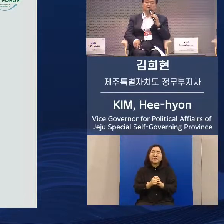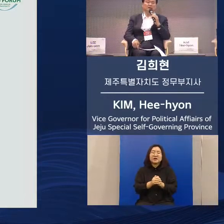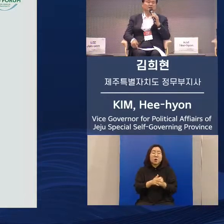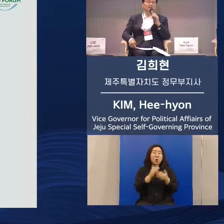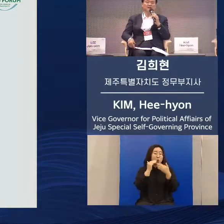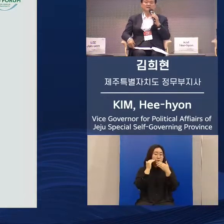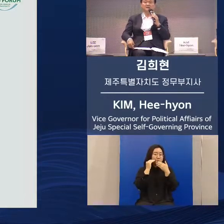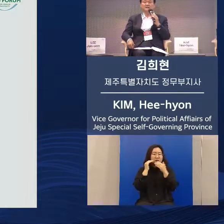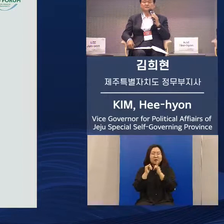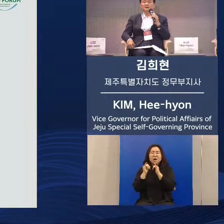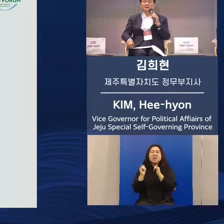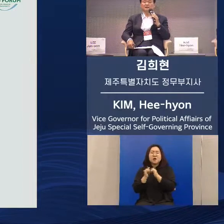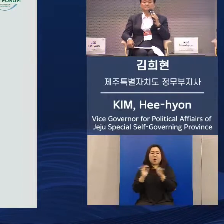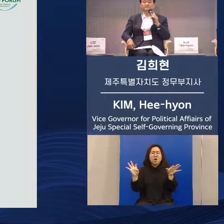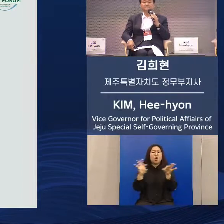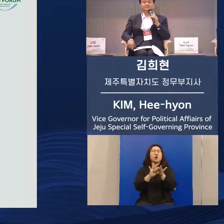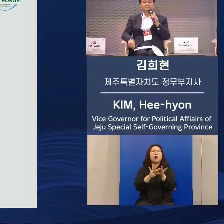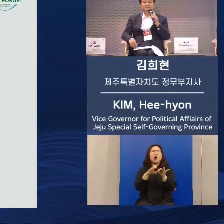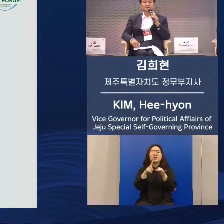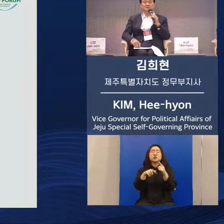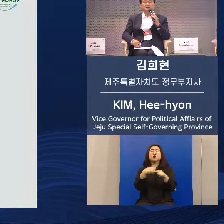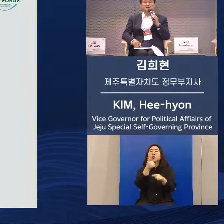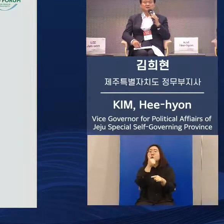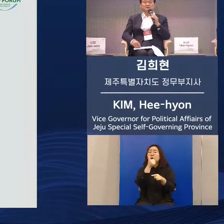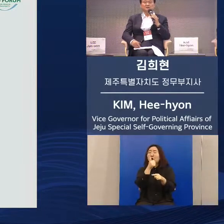농인과 사회를 잇는 하나의 매개체이기 때문에